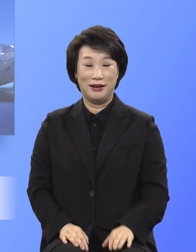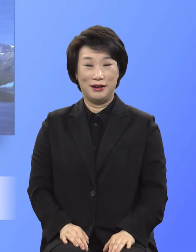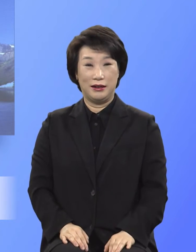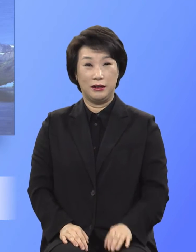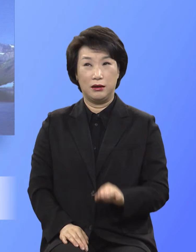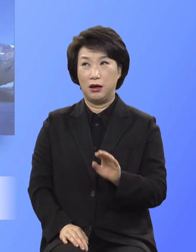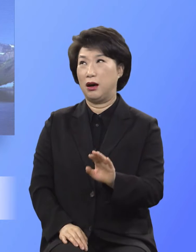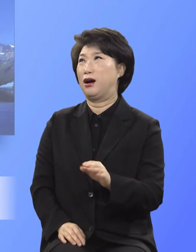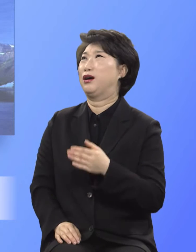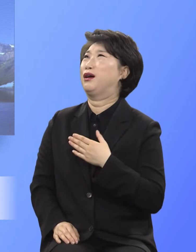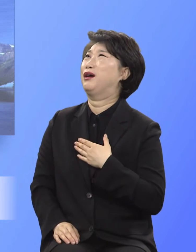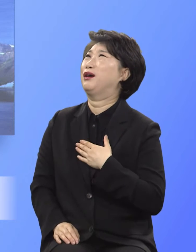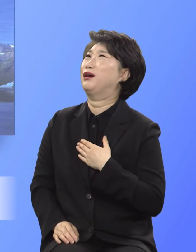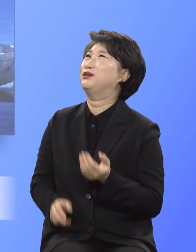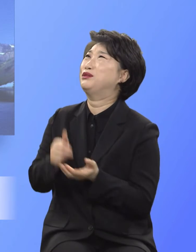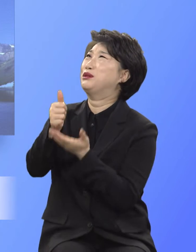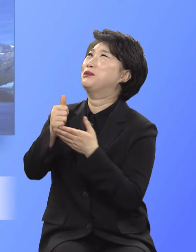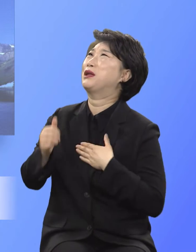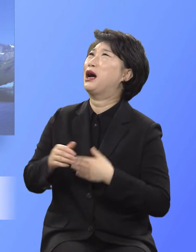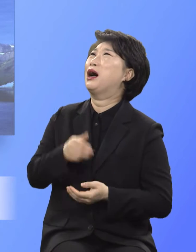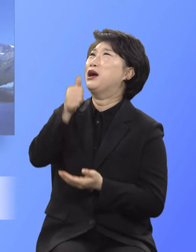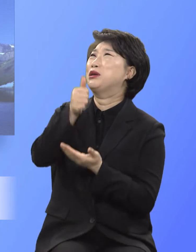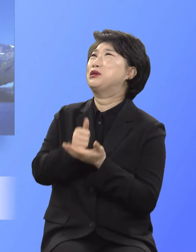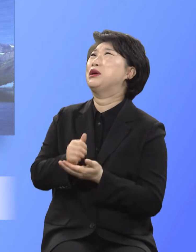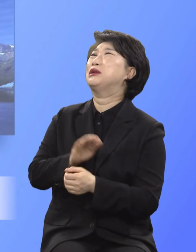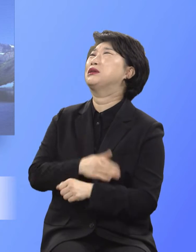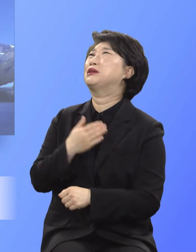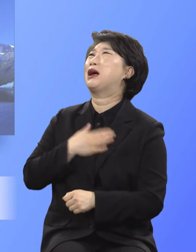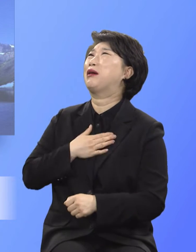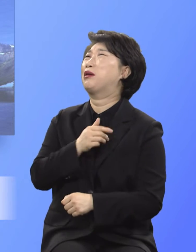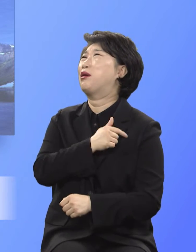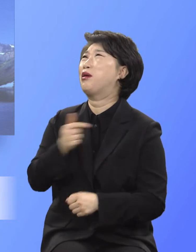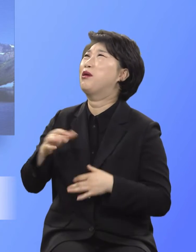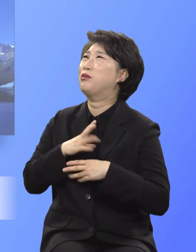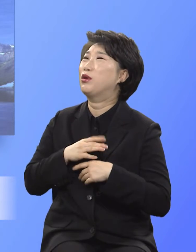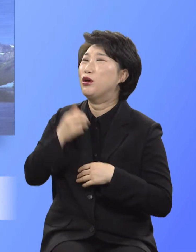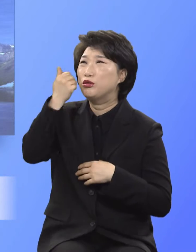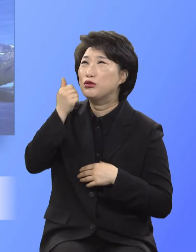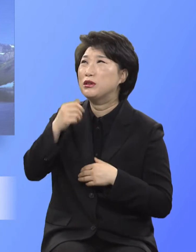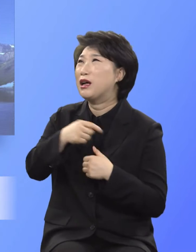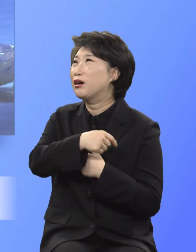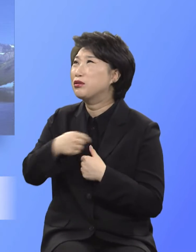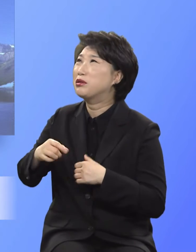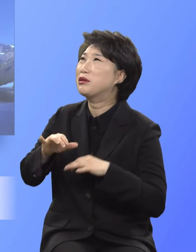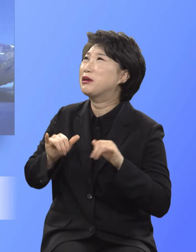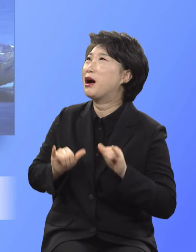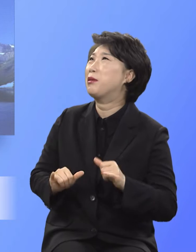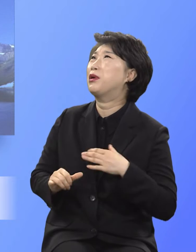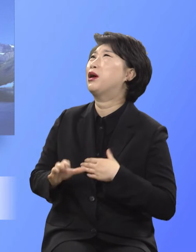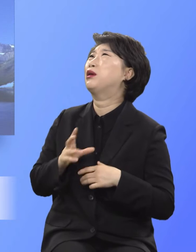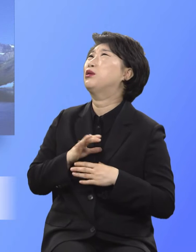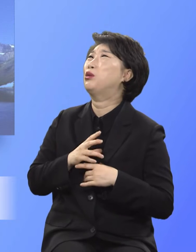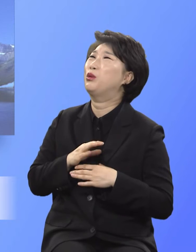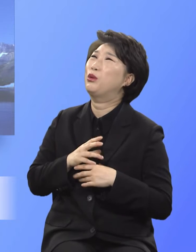나는 죄가 무서워서 누군가 나를 죽일까